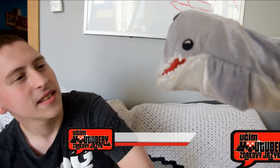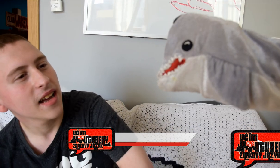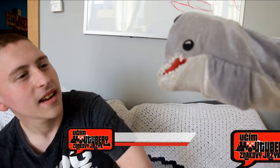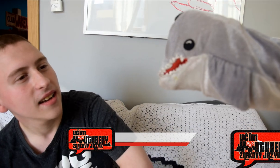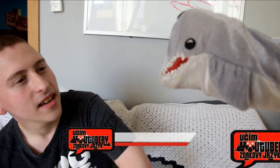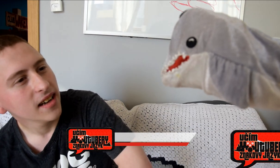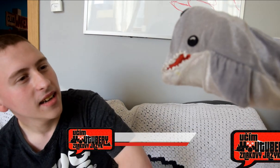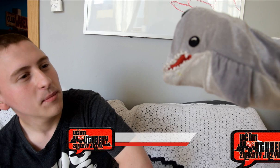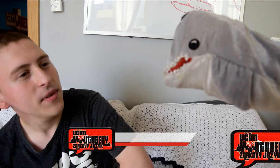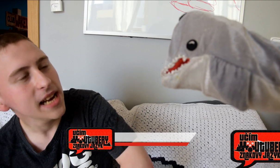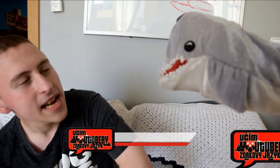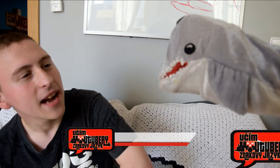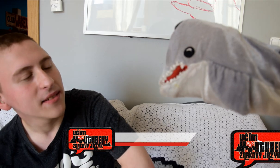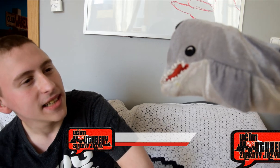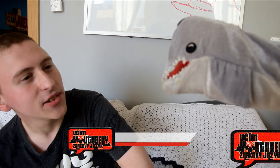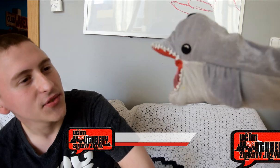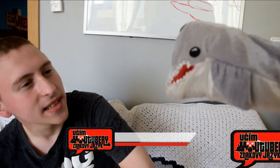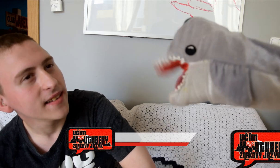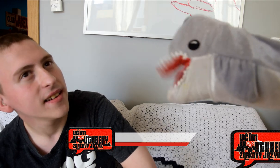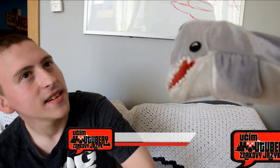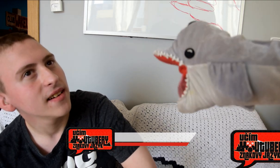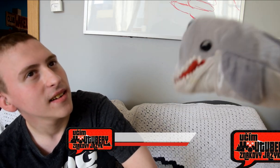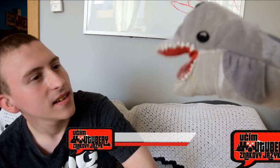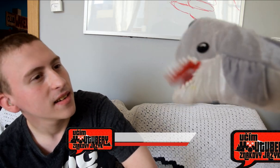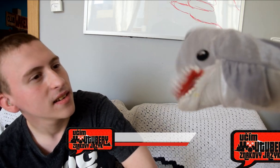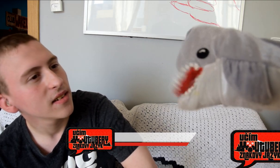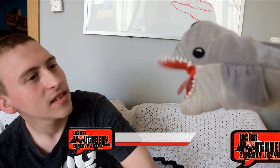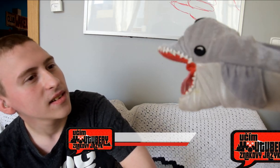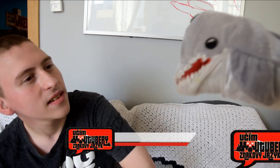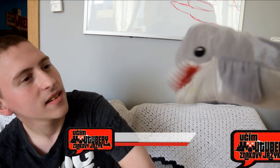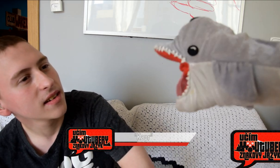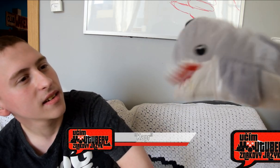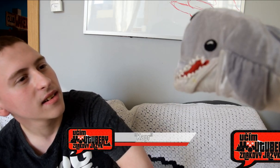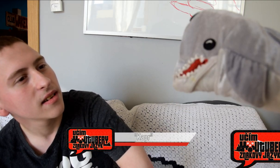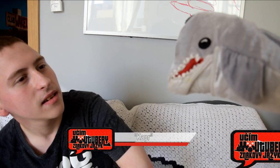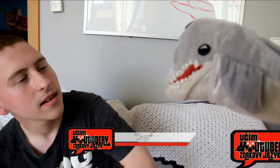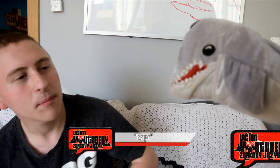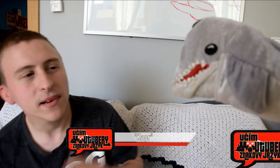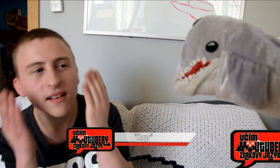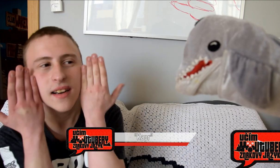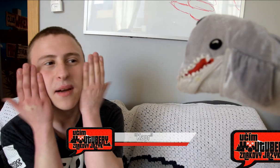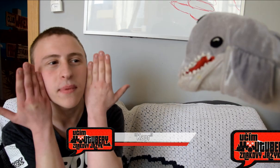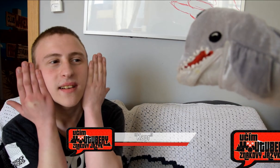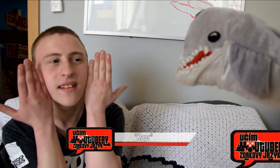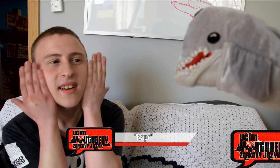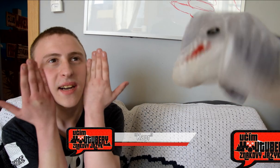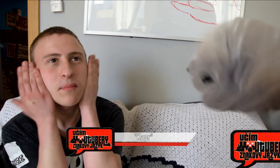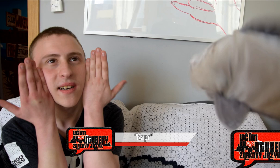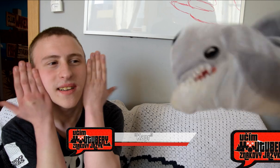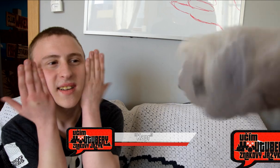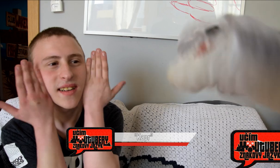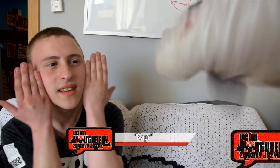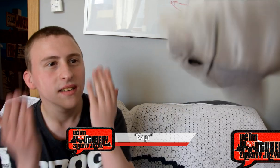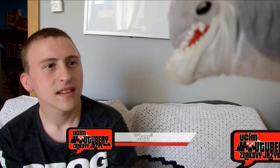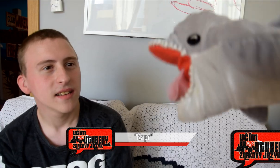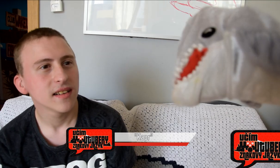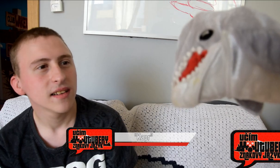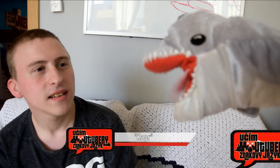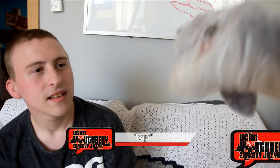Tak, povídej dál, Adolfina. Já chci vědět, jak se řekne kapr. Kapr? Kapr. Kapr. To by skoro jde.